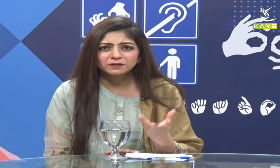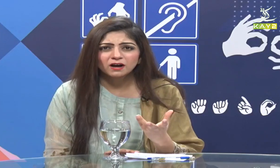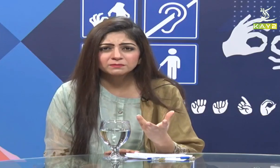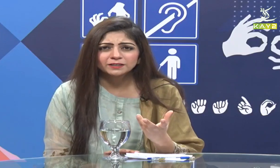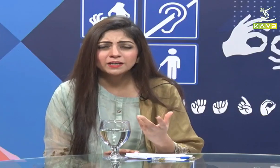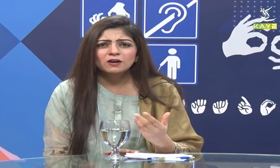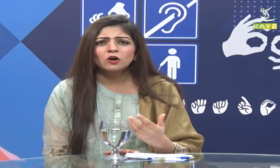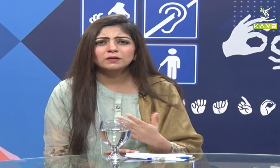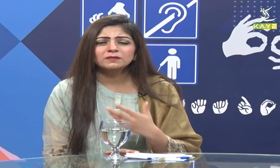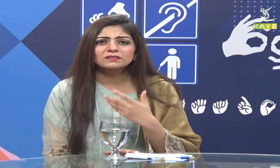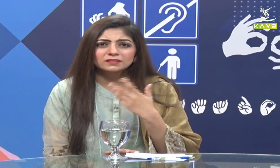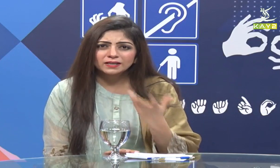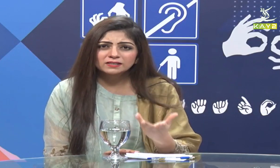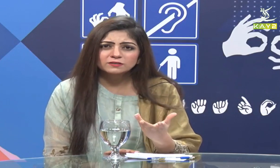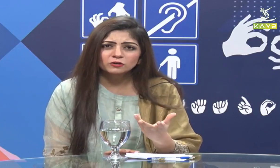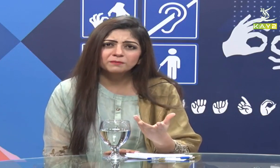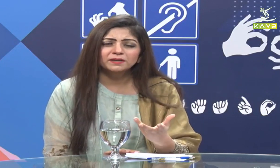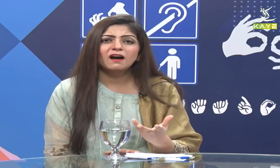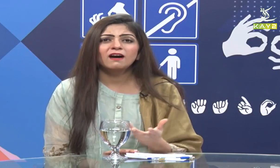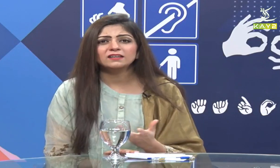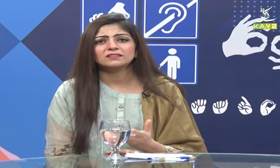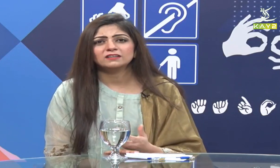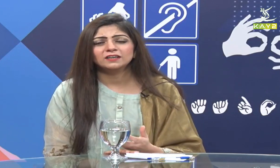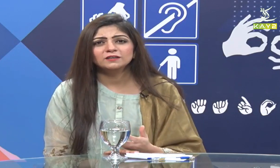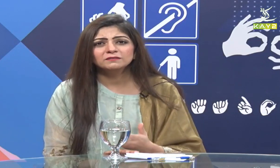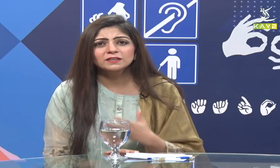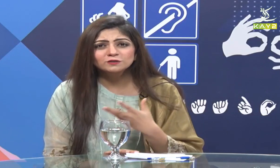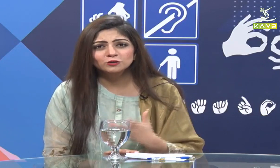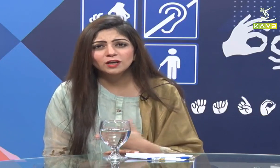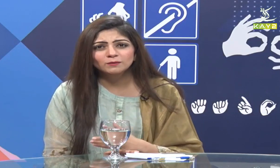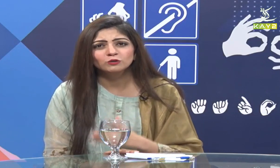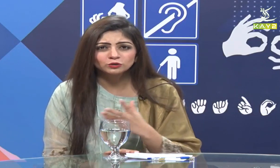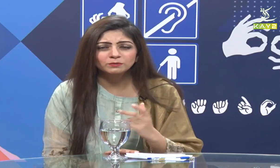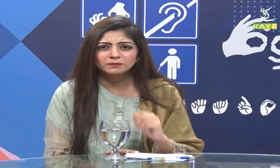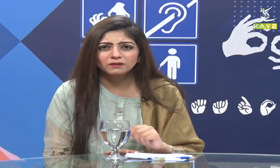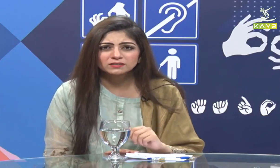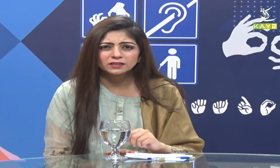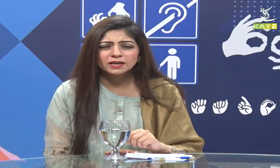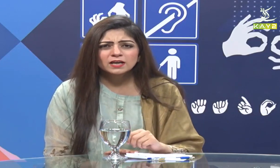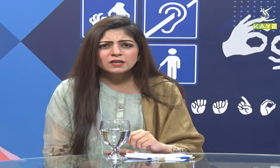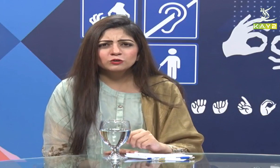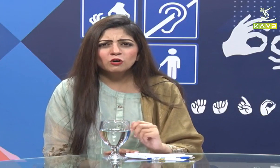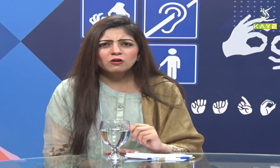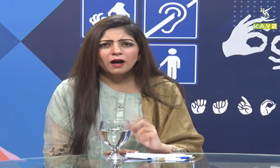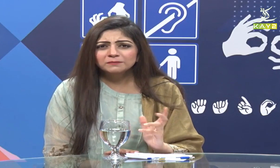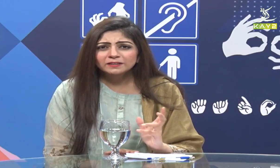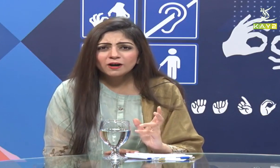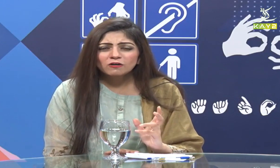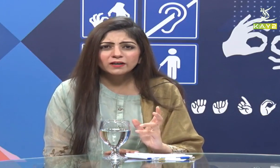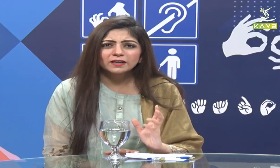काम करे और अपनी स्किल्स और अपनी आर्ट के ज़रिए इस दुनिया में ख़ुद को भी मनवा सके। तो आपने देखा होगा कि